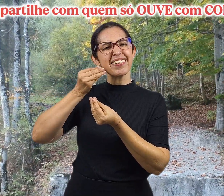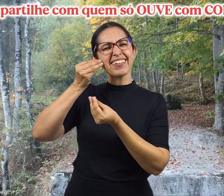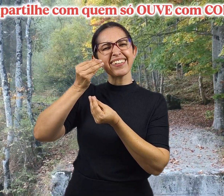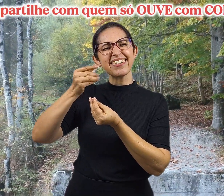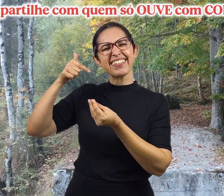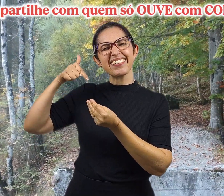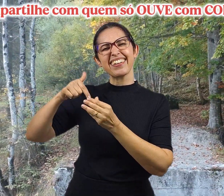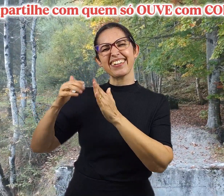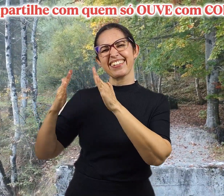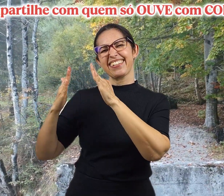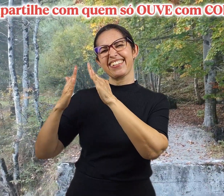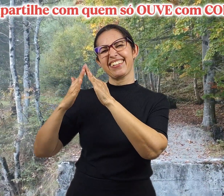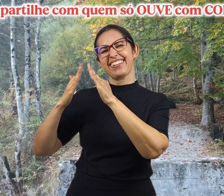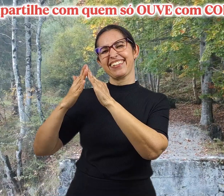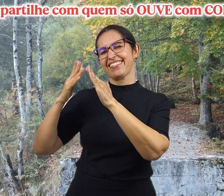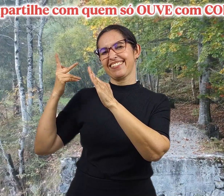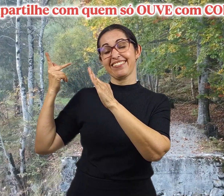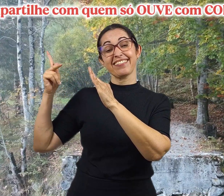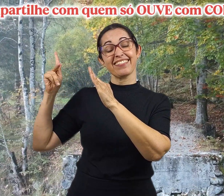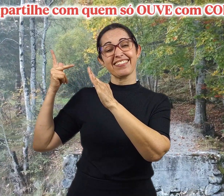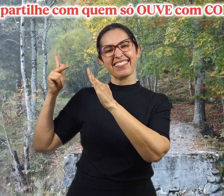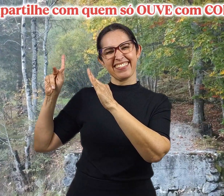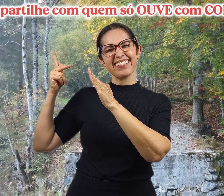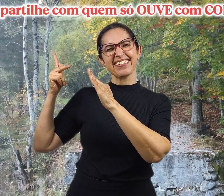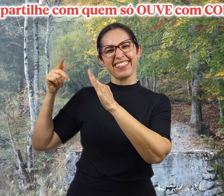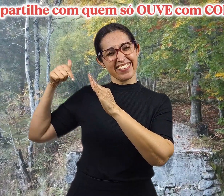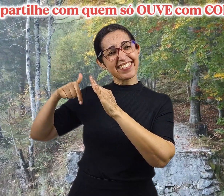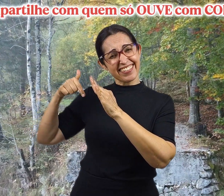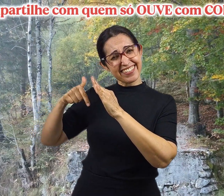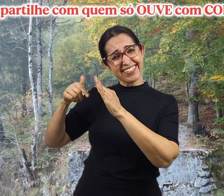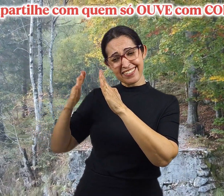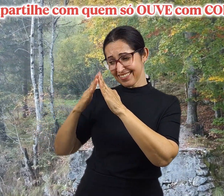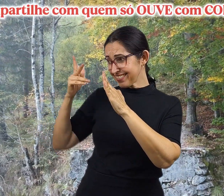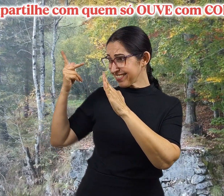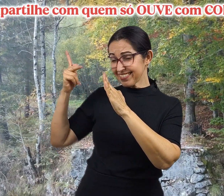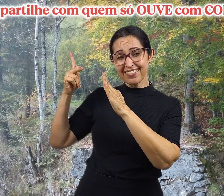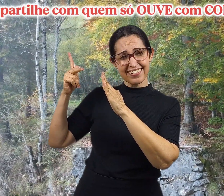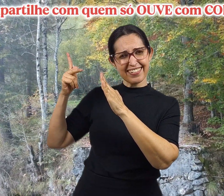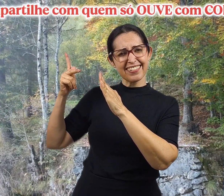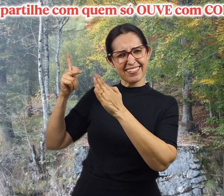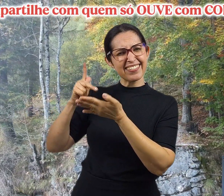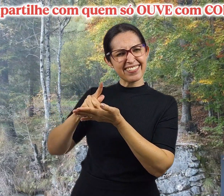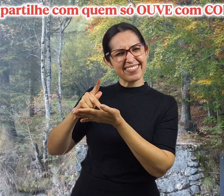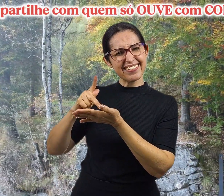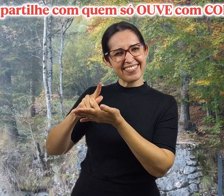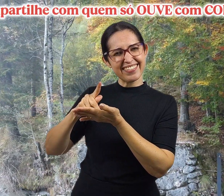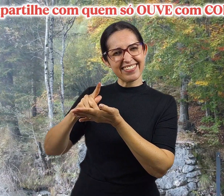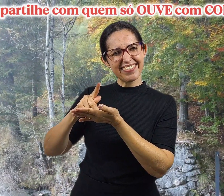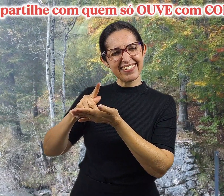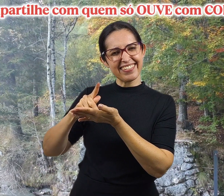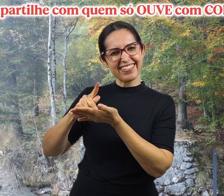Betel. Afinal de contas, é a casa dele, né? Esse lugar é a casa